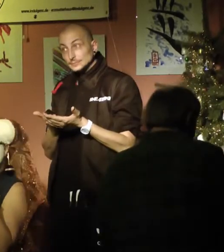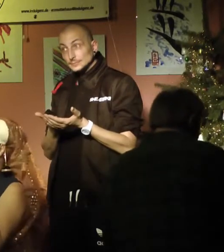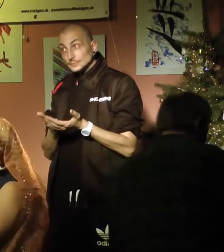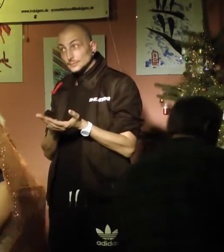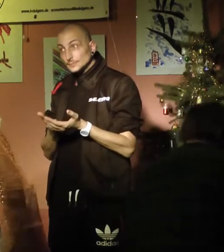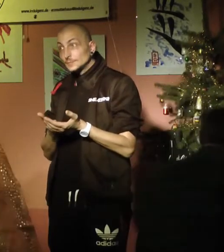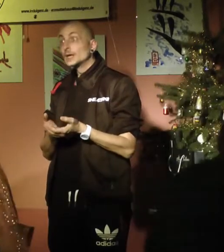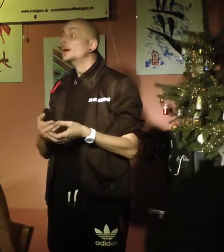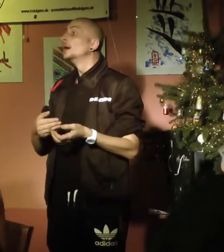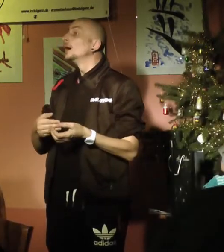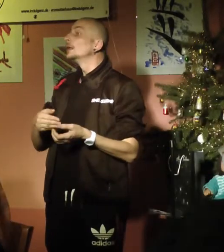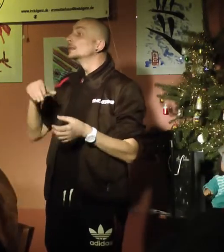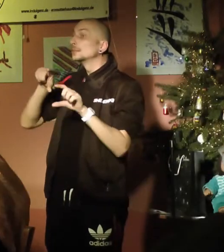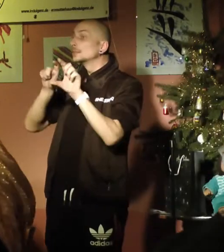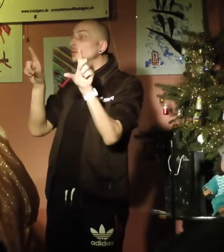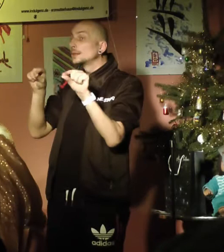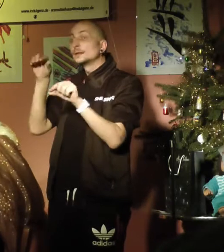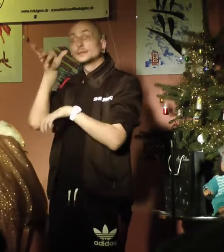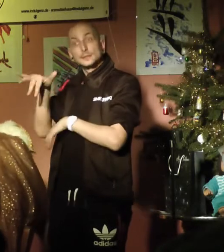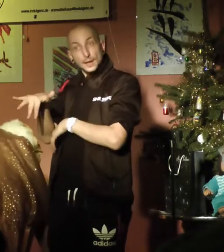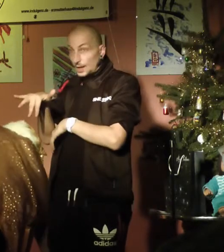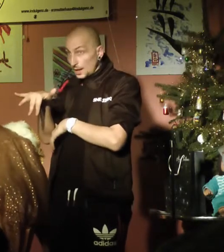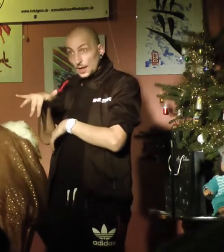mit dem Zettel? Weil, wenn wir nämlich keine mehr